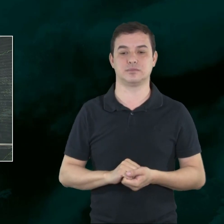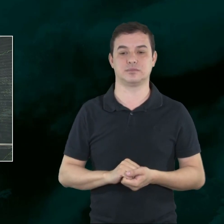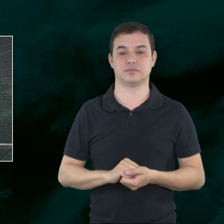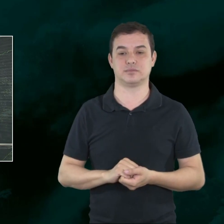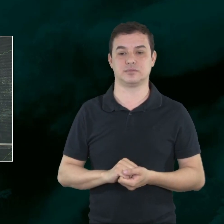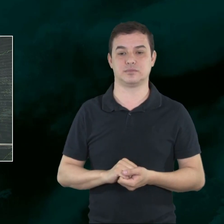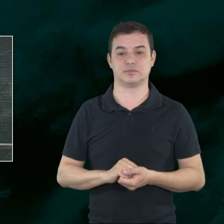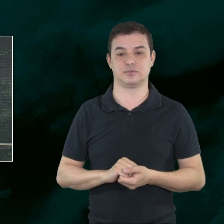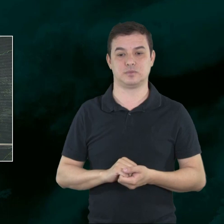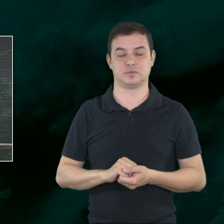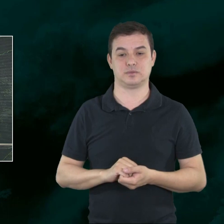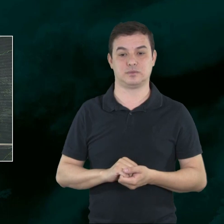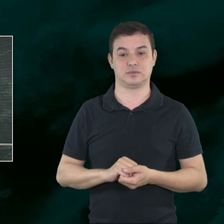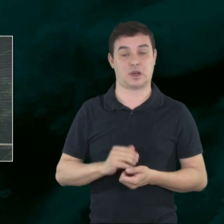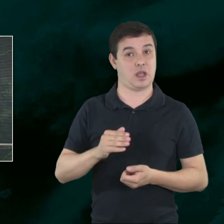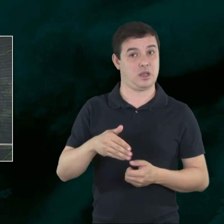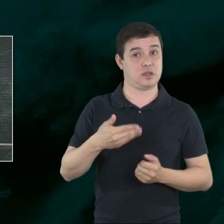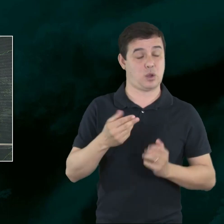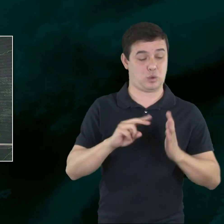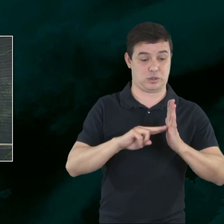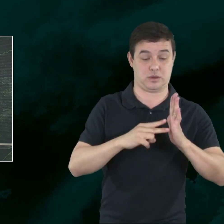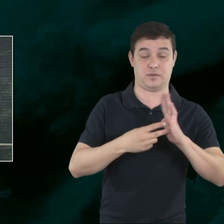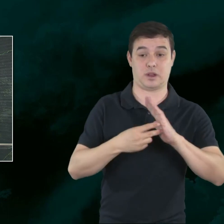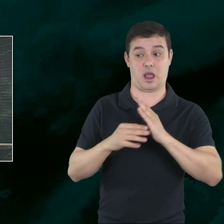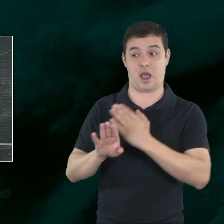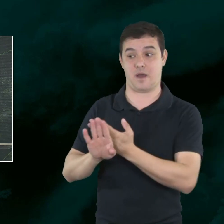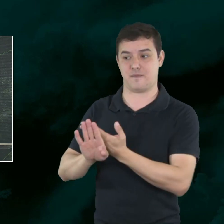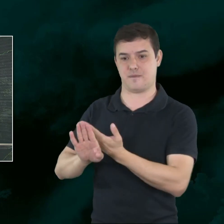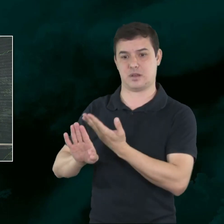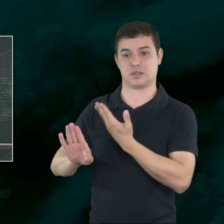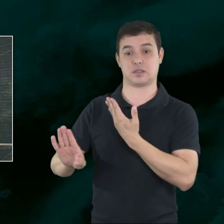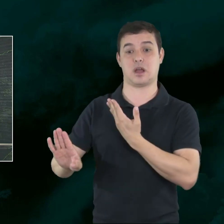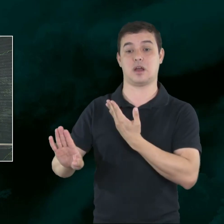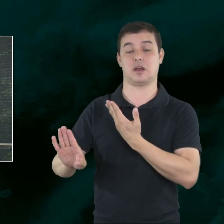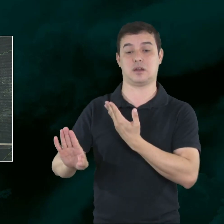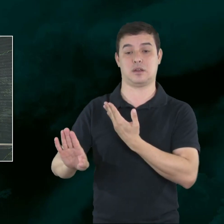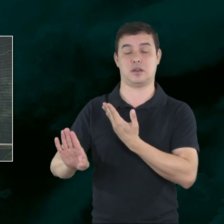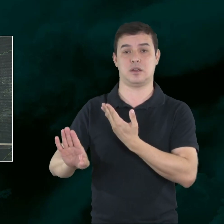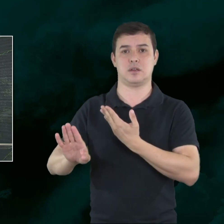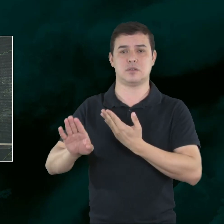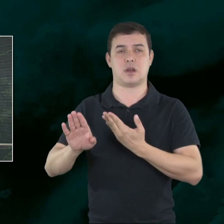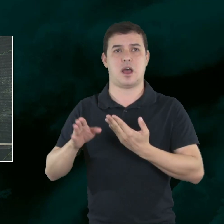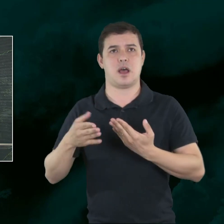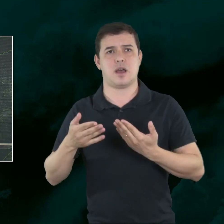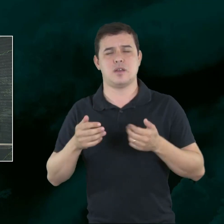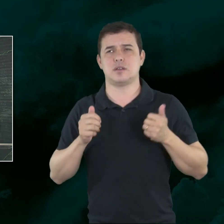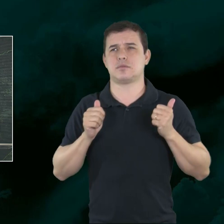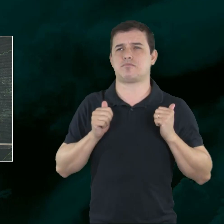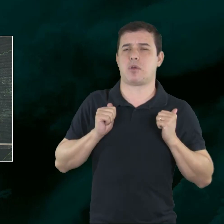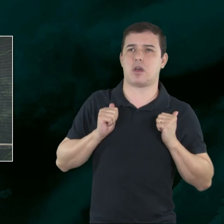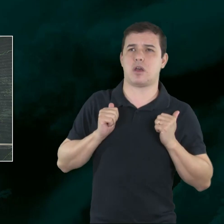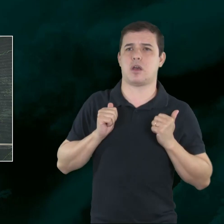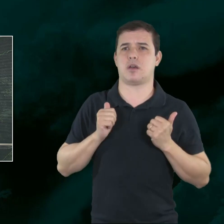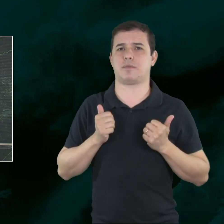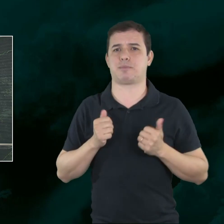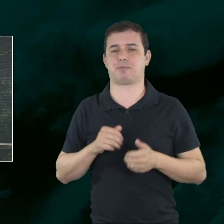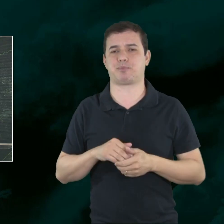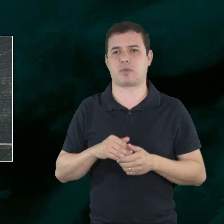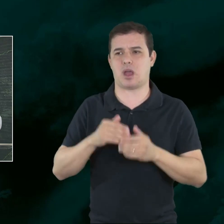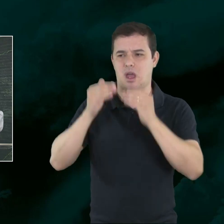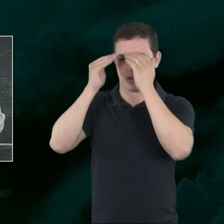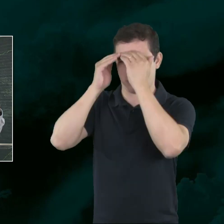esse afastamento, né, não é meramente um esfriamento na fé, não é um afastamento,